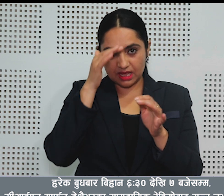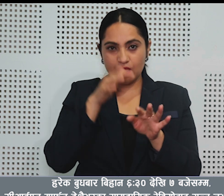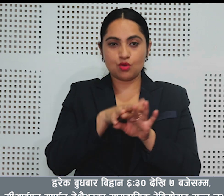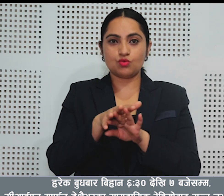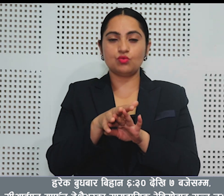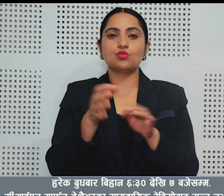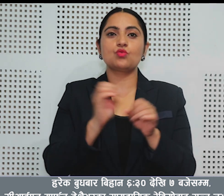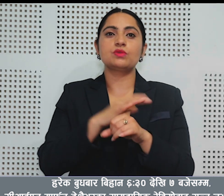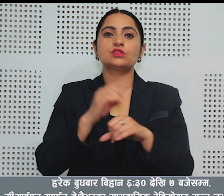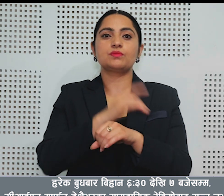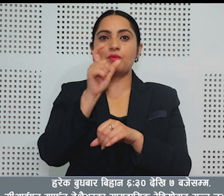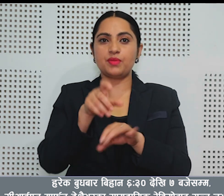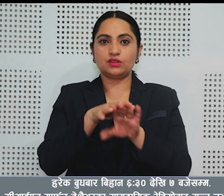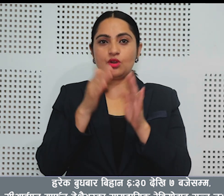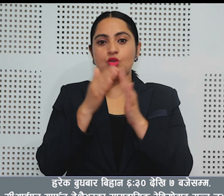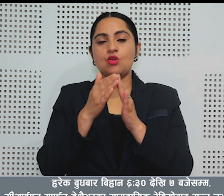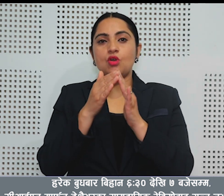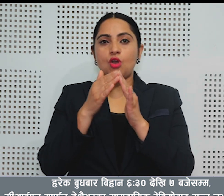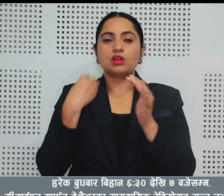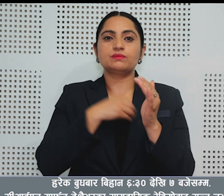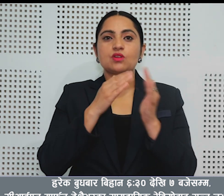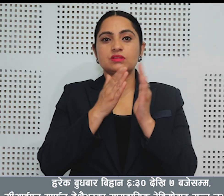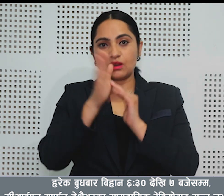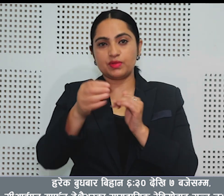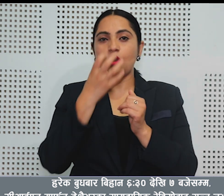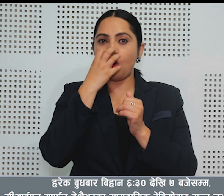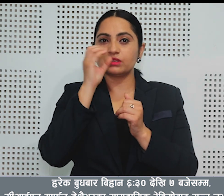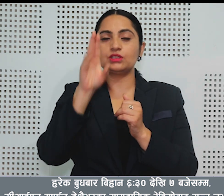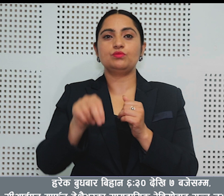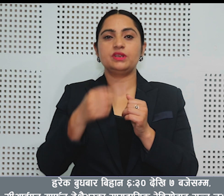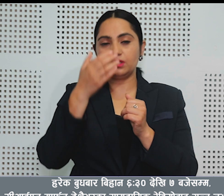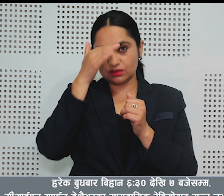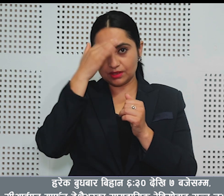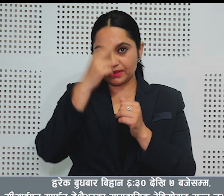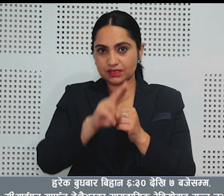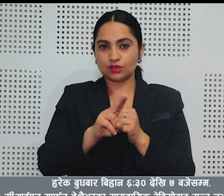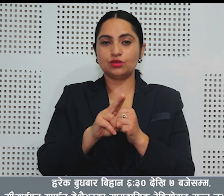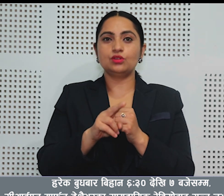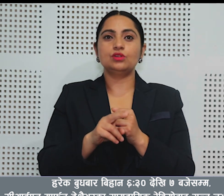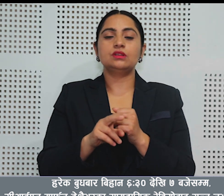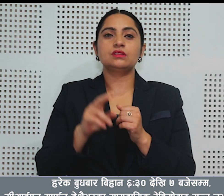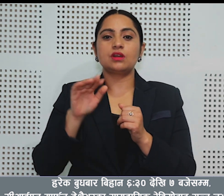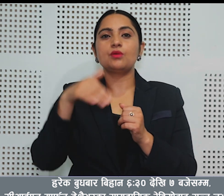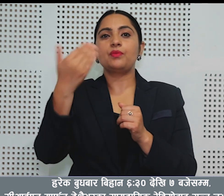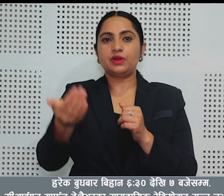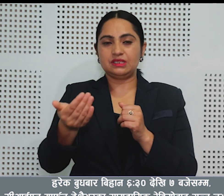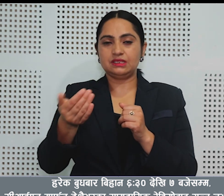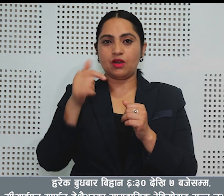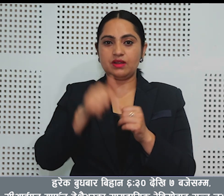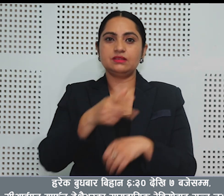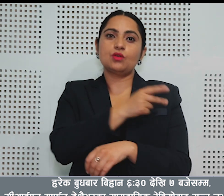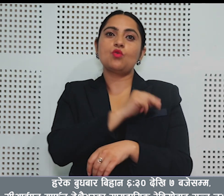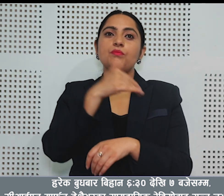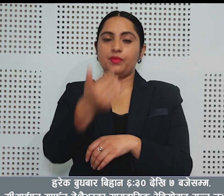चाहिँ कोभिड सङ्क्रमण भइसकेपछि अस्पतालमा नै भर्ना गर्नुपर्ने, अक्सिजन दिनुपर्ने त्यो समस्या थियो भने खोप पश्चात चाहिँ यसले धेरै चाहिँ सहयोग गरेको छ,